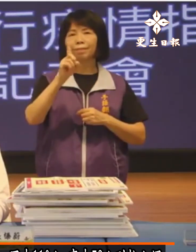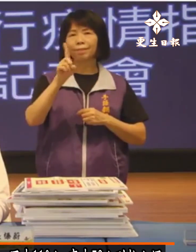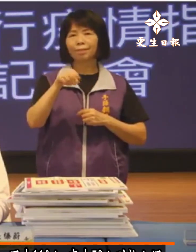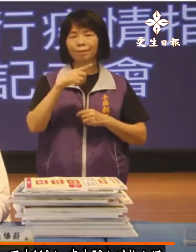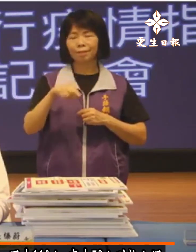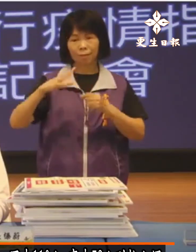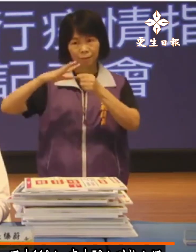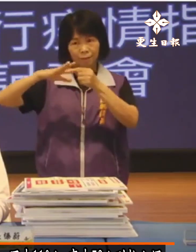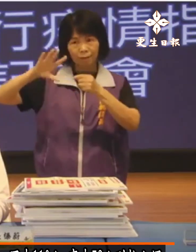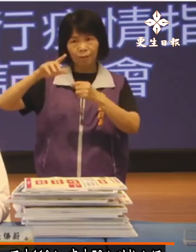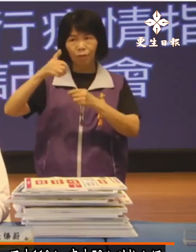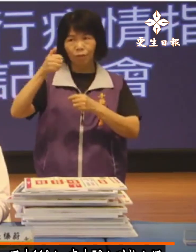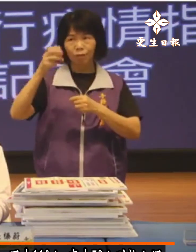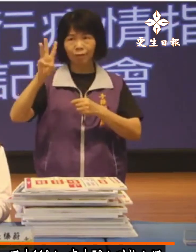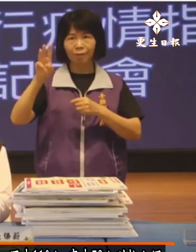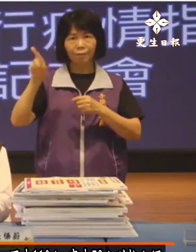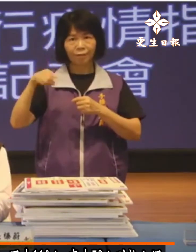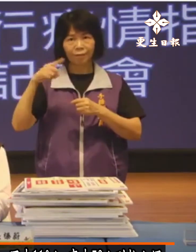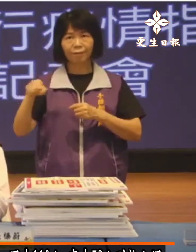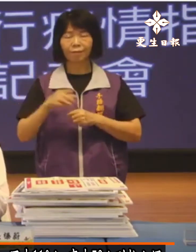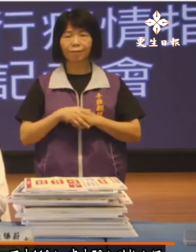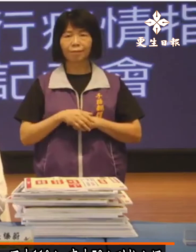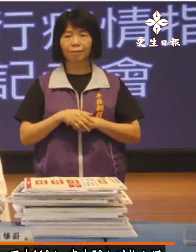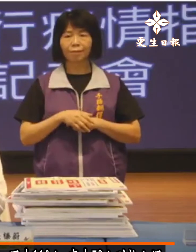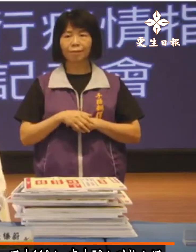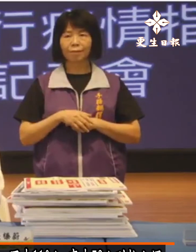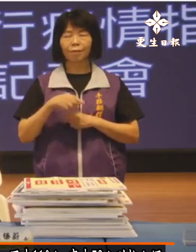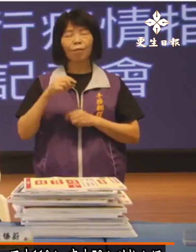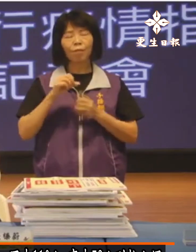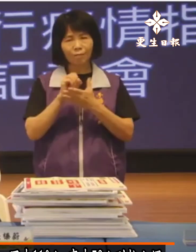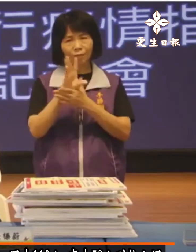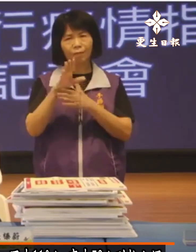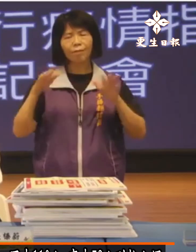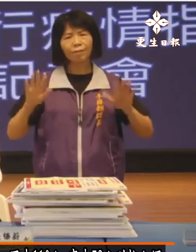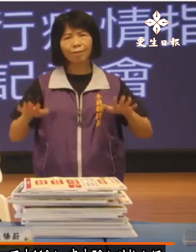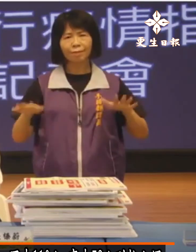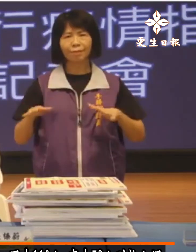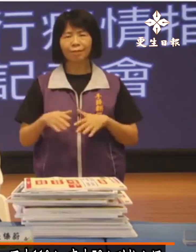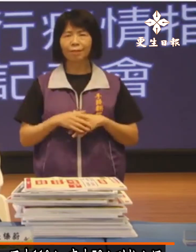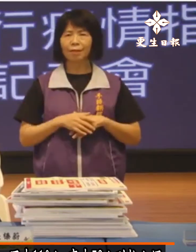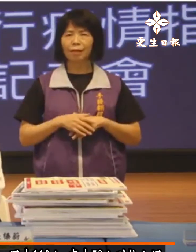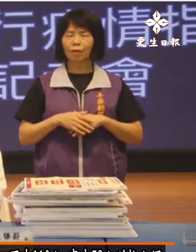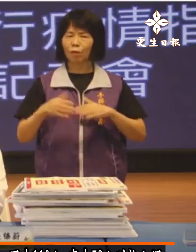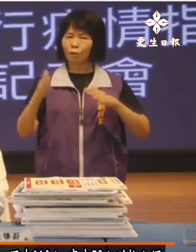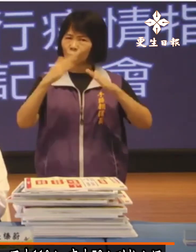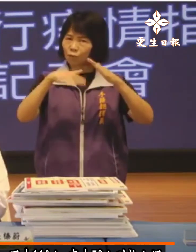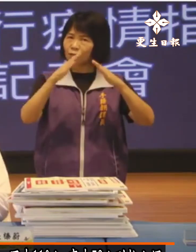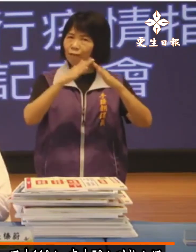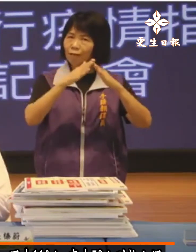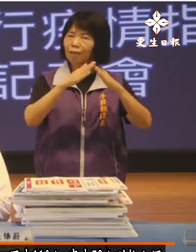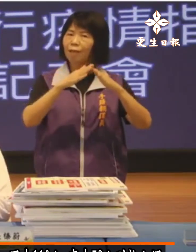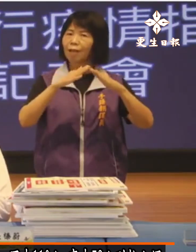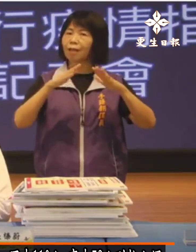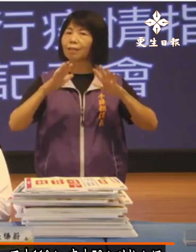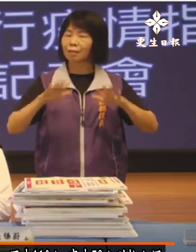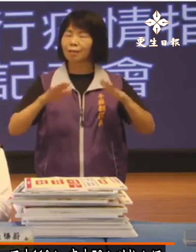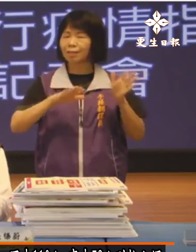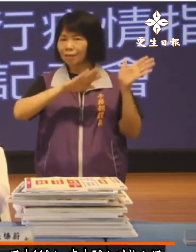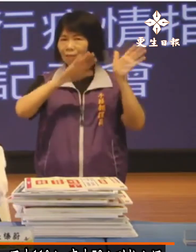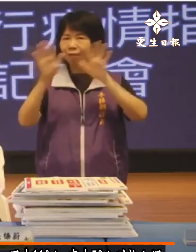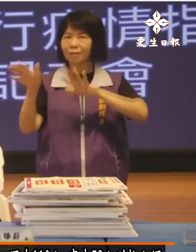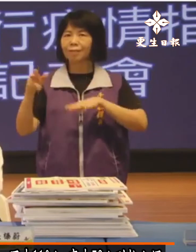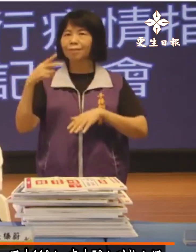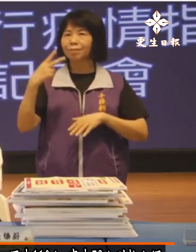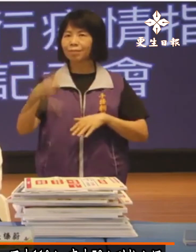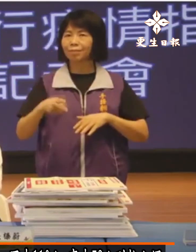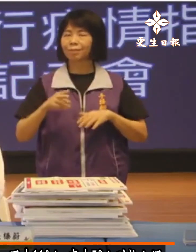是53人，所以在这里跟大家报告目前进校进园今天的状况。也